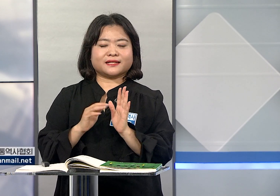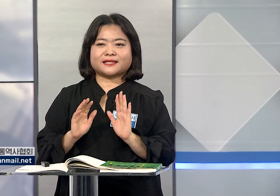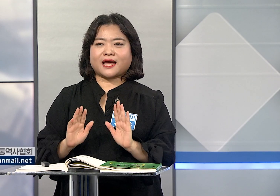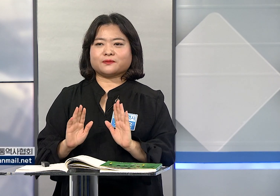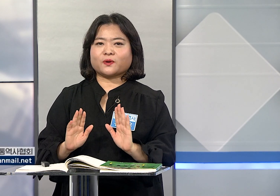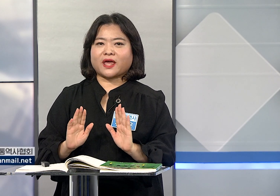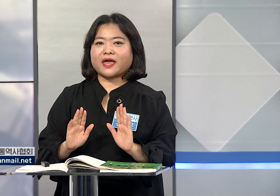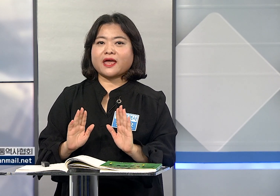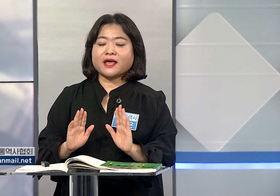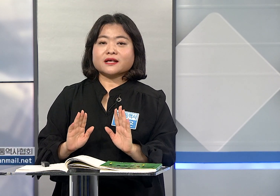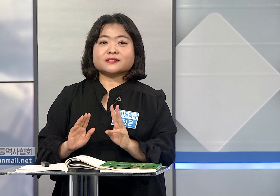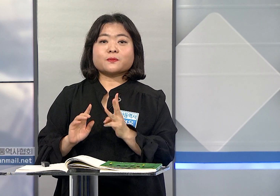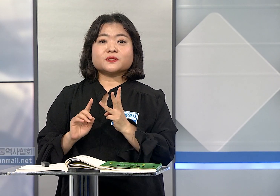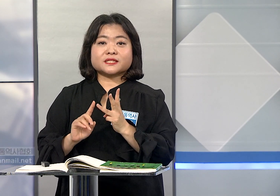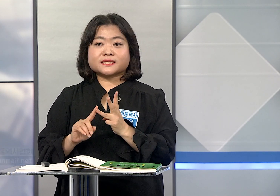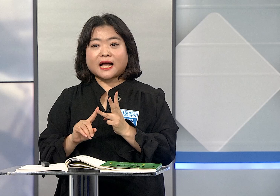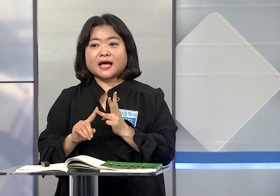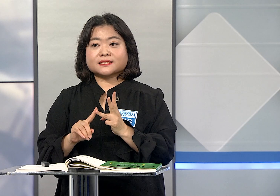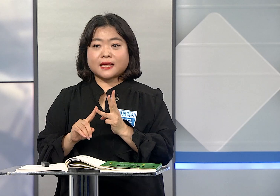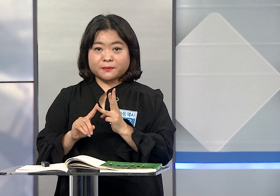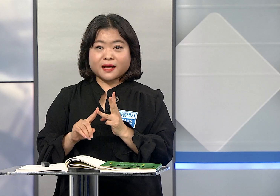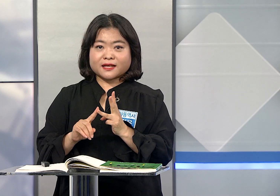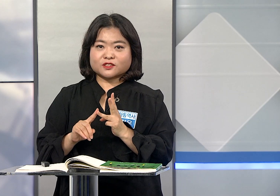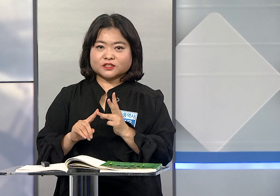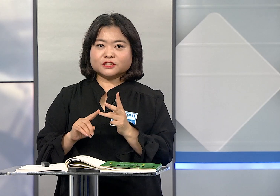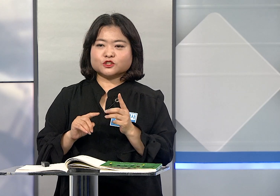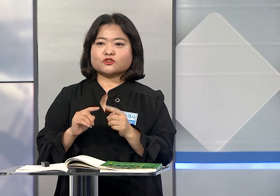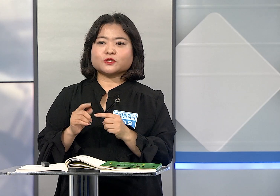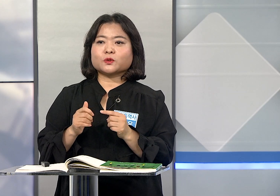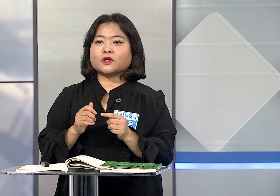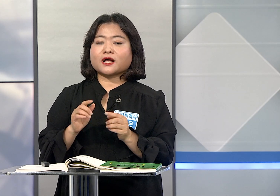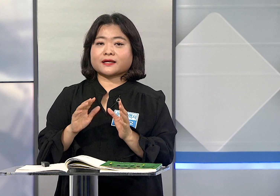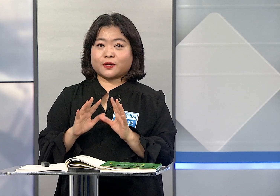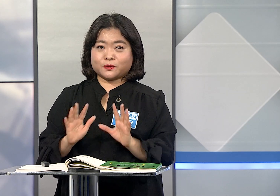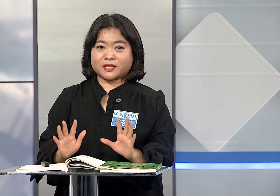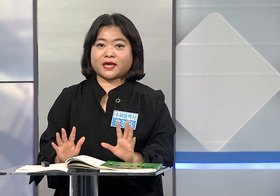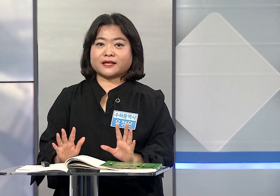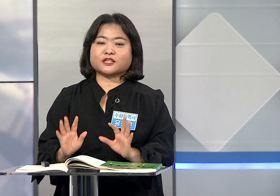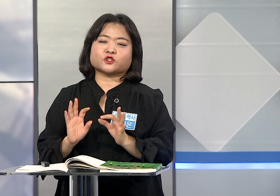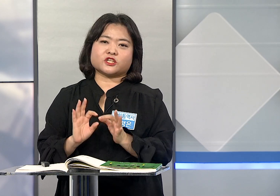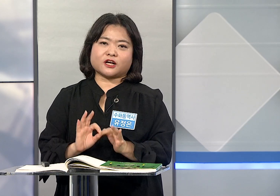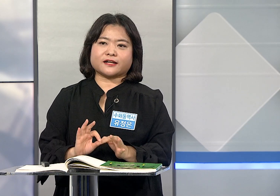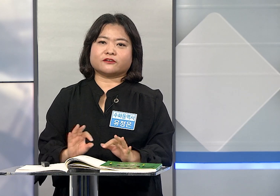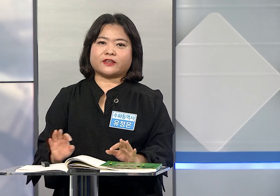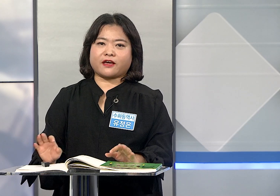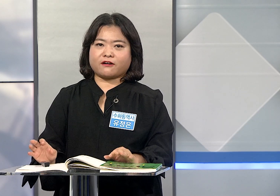자, 이번에 세 번째 시간 3강에서는 수화 통역학 개론책 계속 이어갈 건데요.